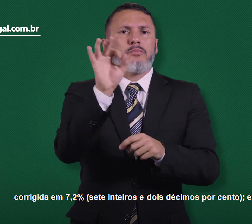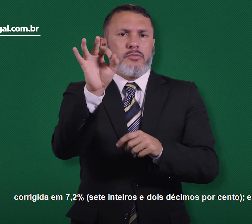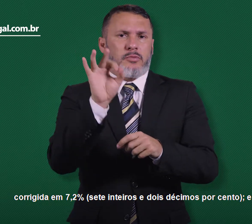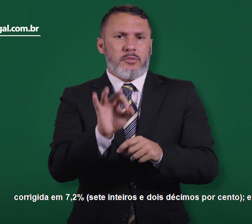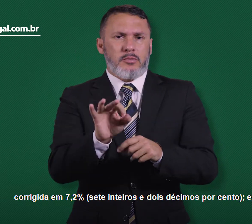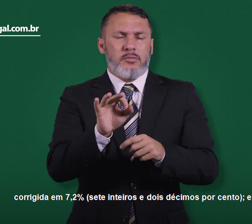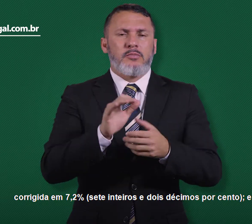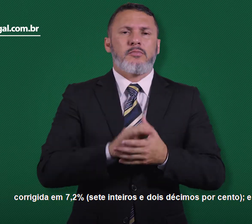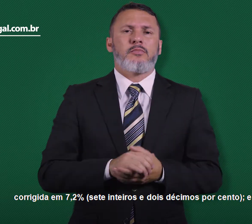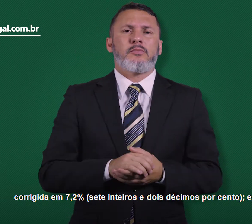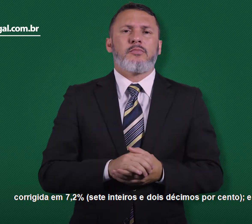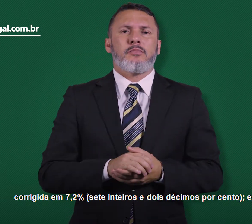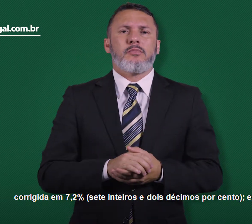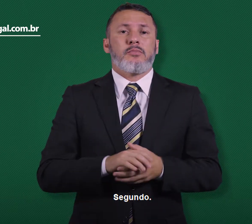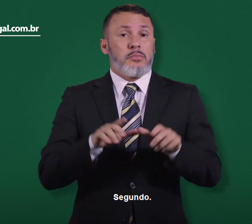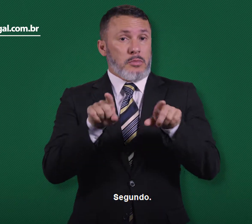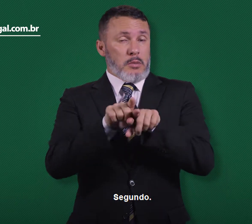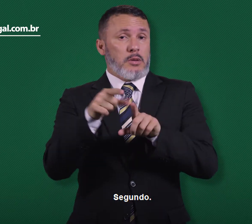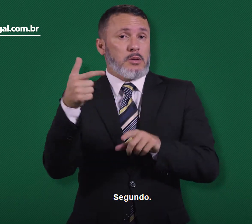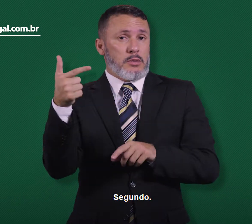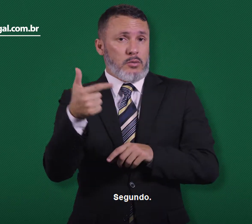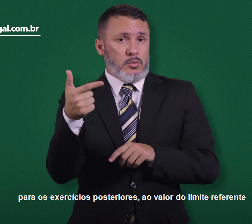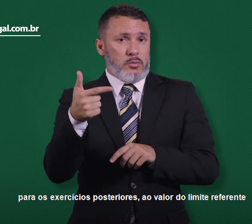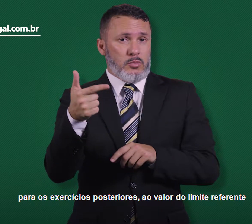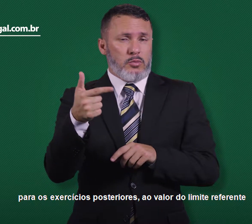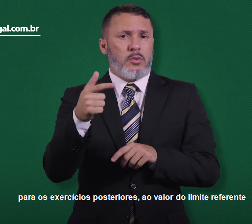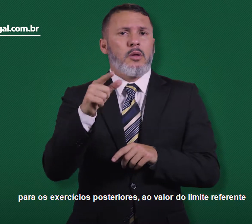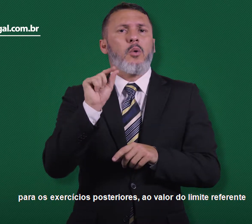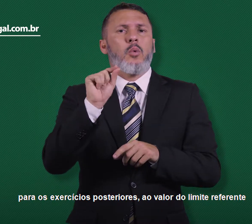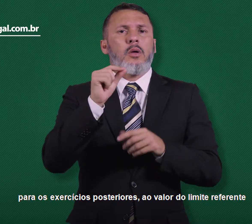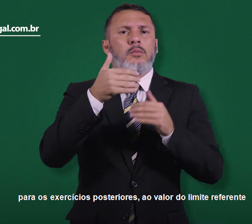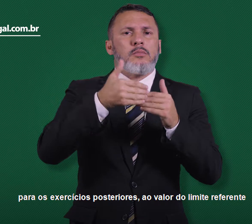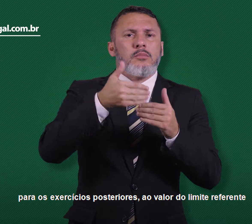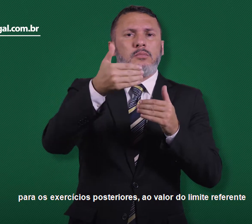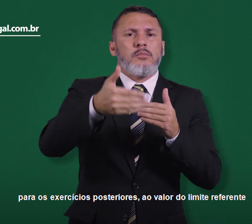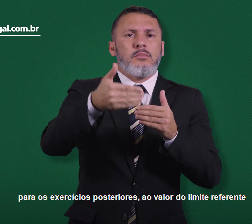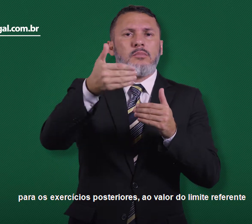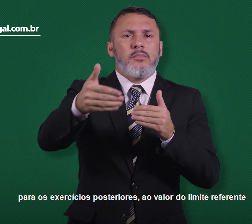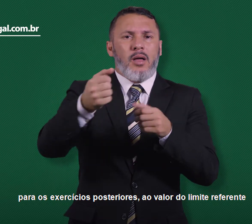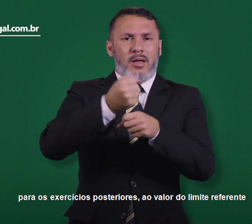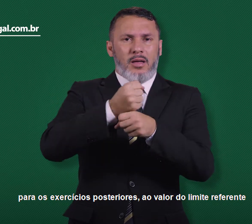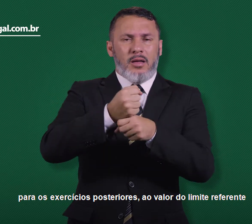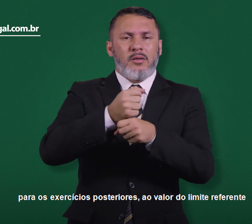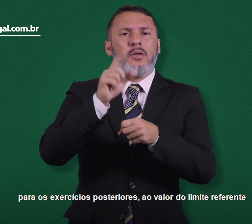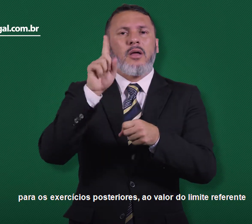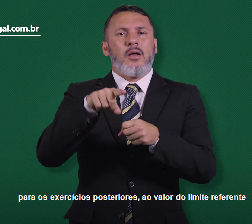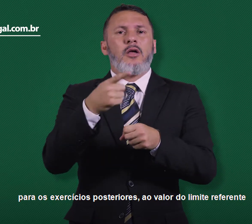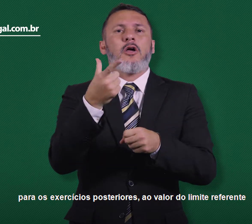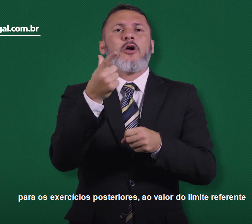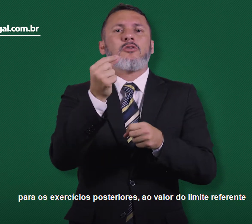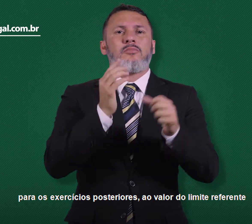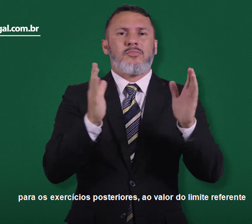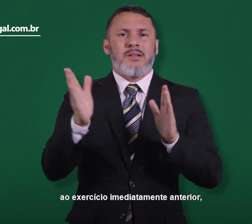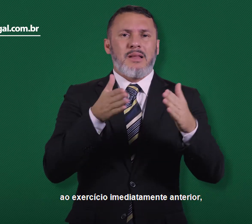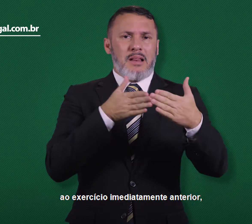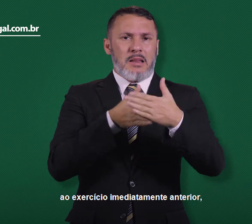7/2%. E, segundo, para os exercícios posteriores, ao valor do limite referente ao